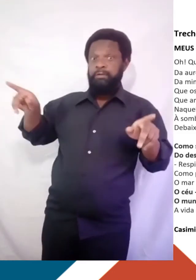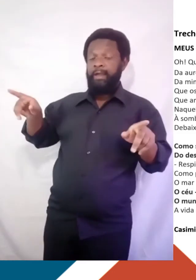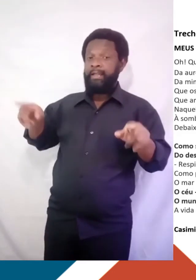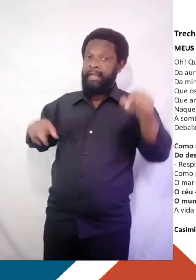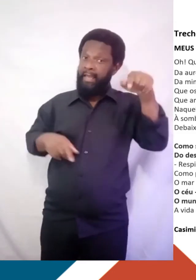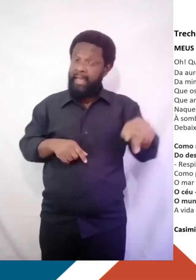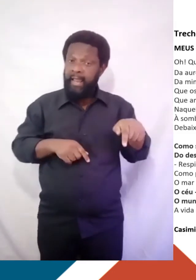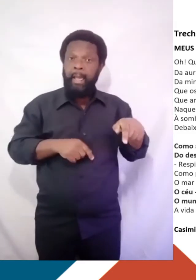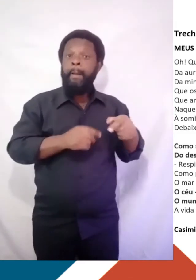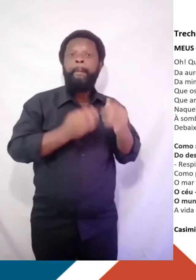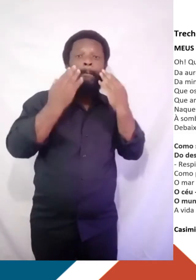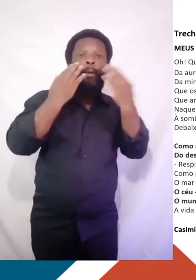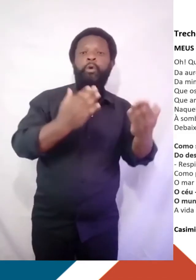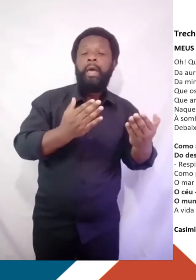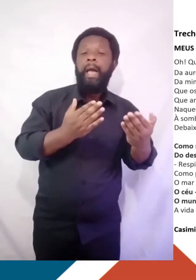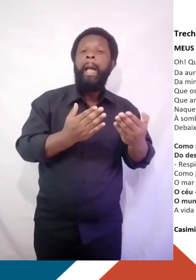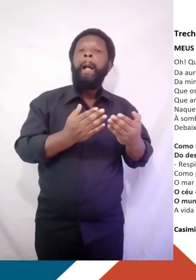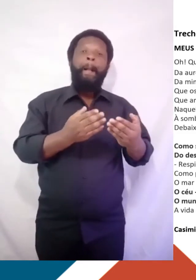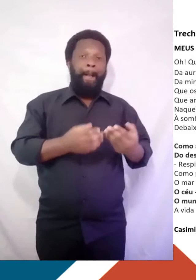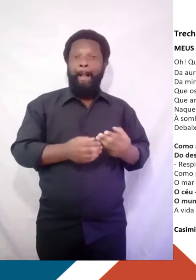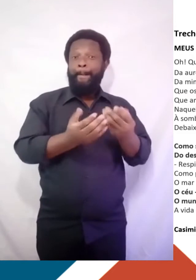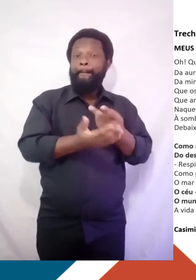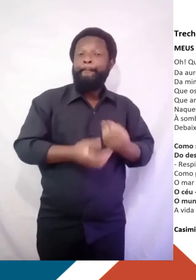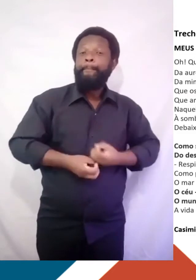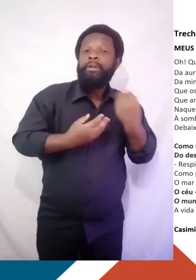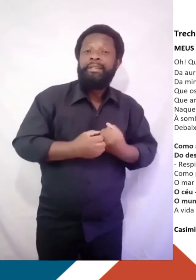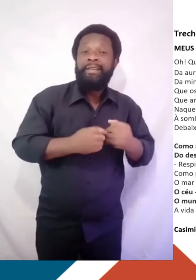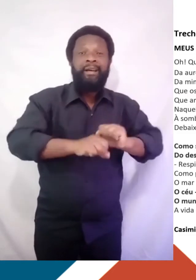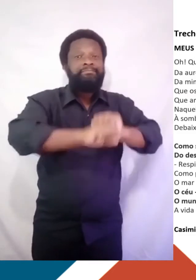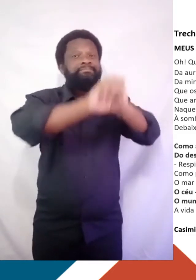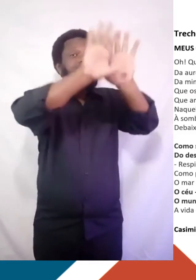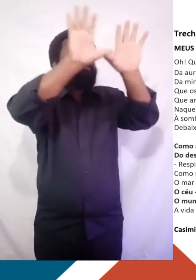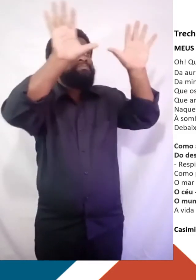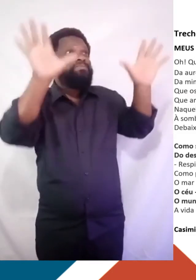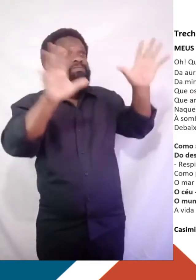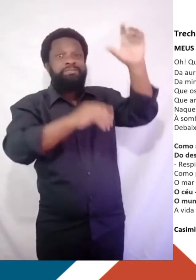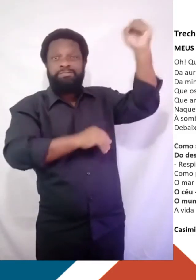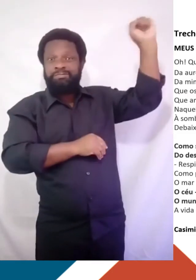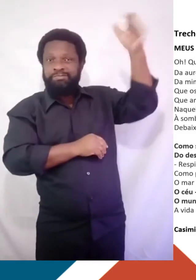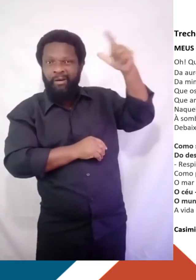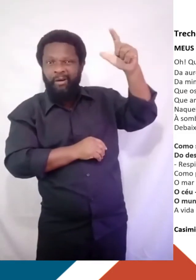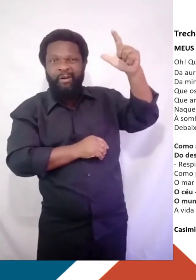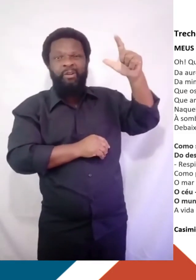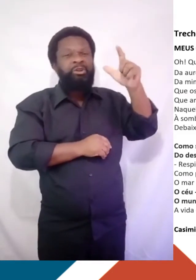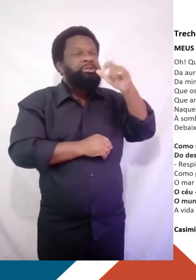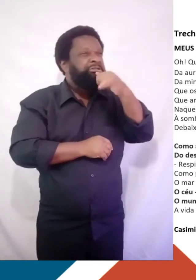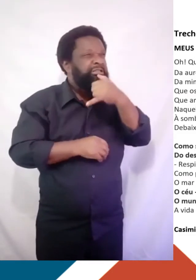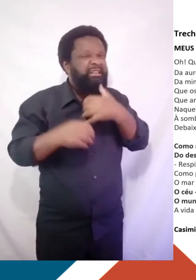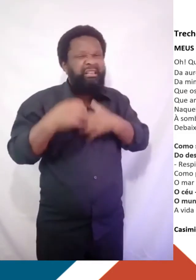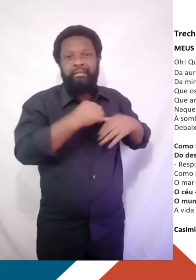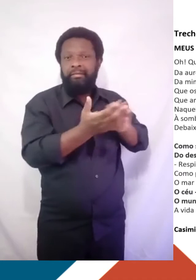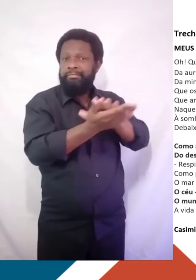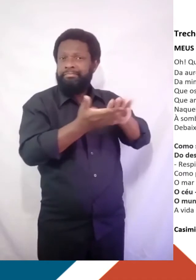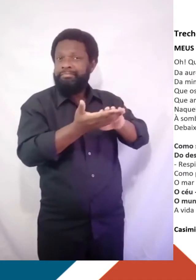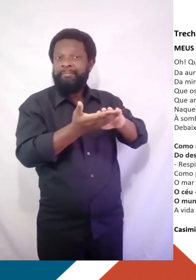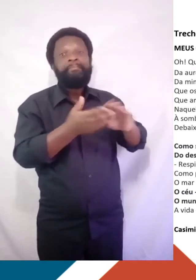autor revela como marca uma poesia diurna, ligada a ambientes solares, destituídas de caráter trágico e que,